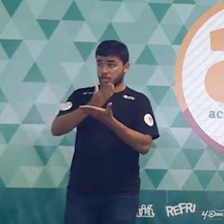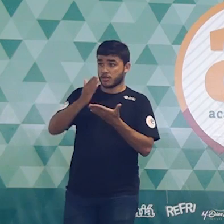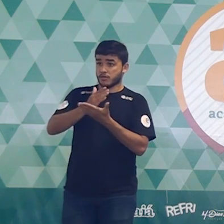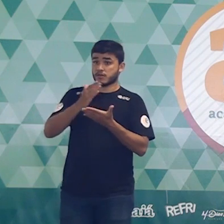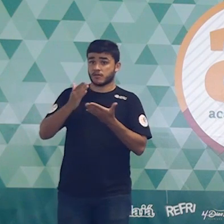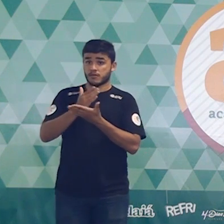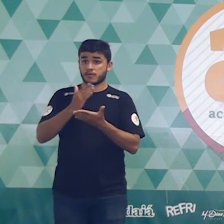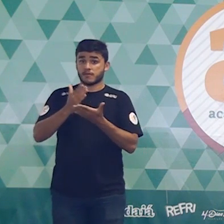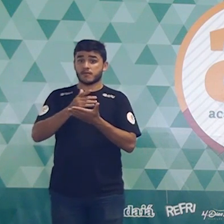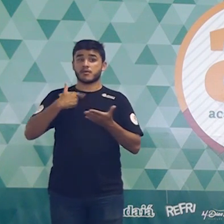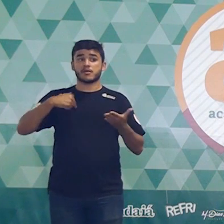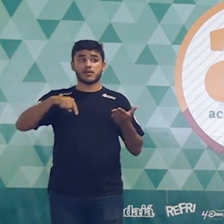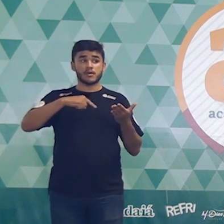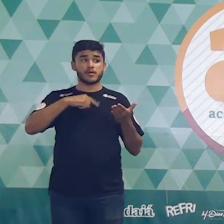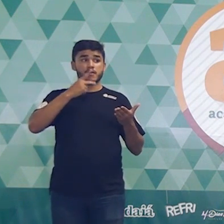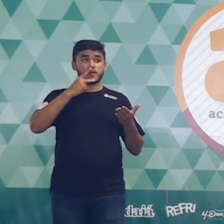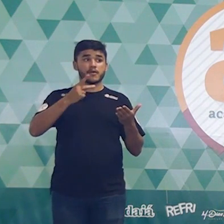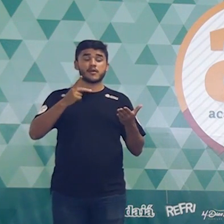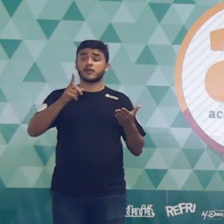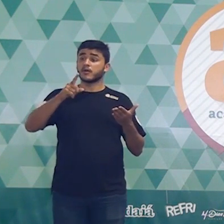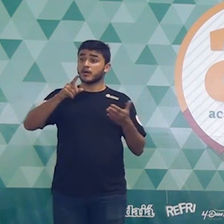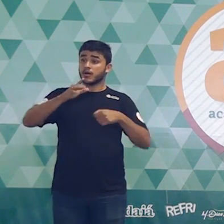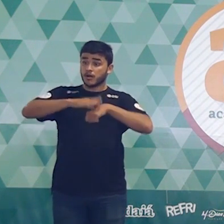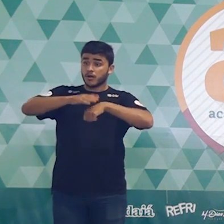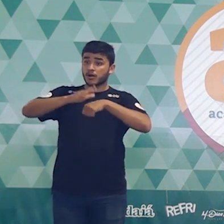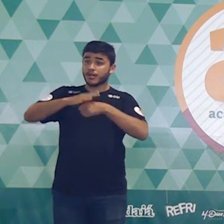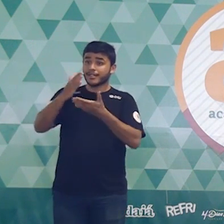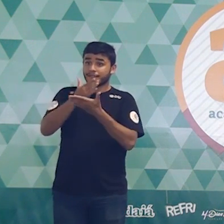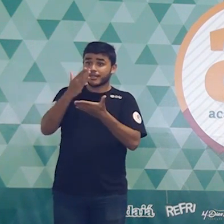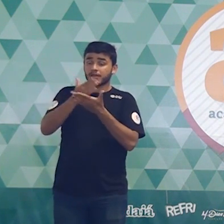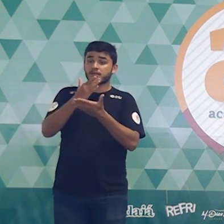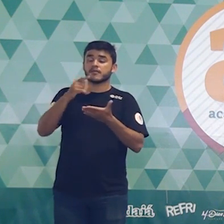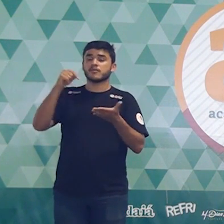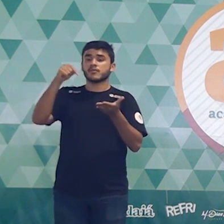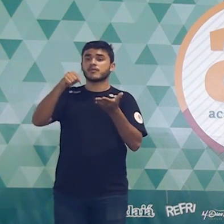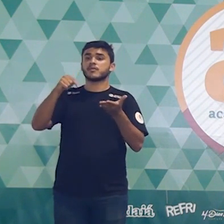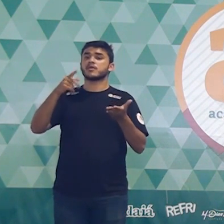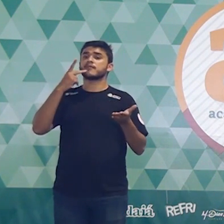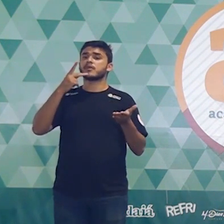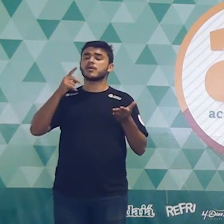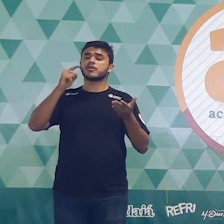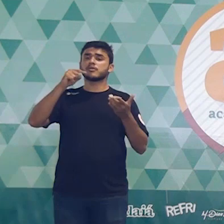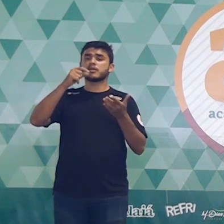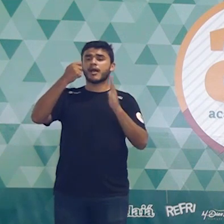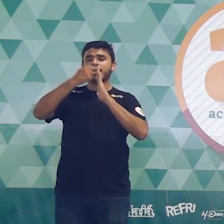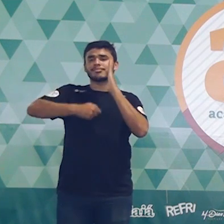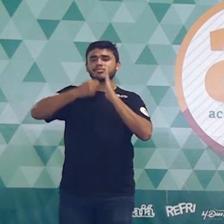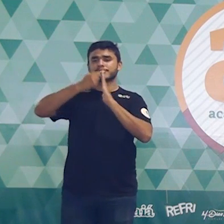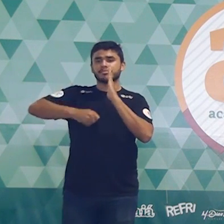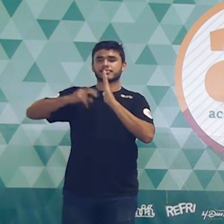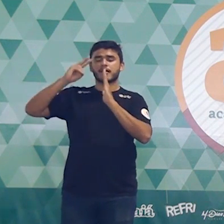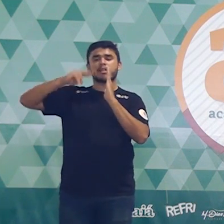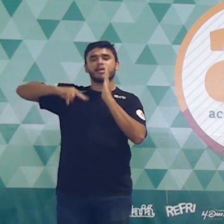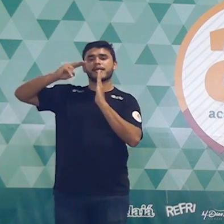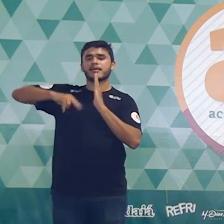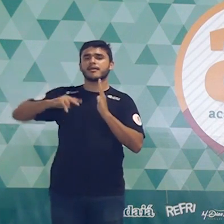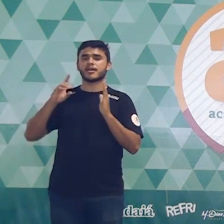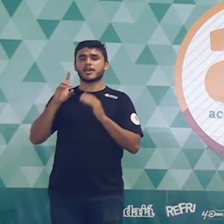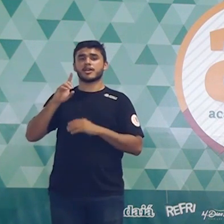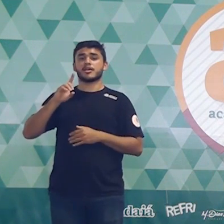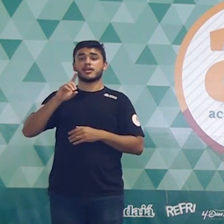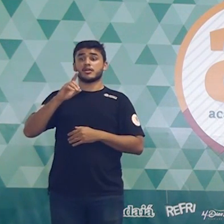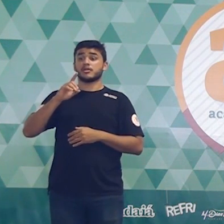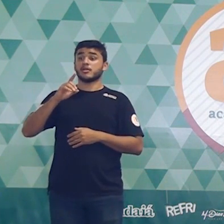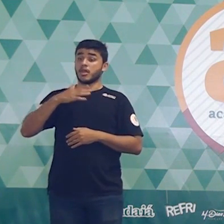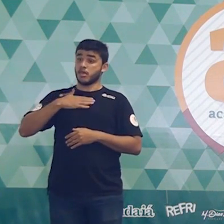Diego Pereira, tá certo? Que é o autor que está conversando aqui com vocês. Qual é, em geral, a determinação que a gente faz para os governos? A gente